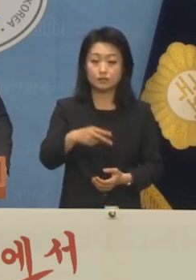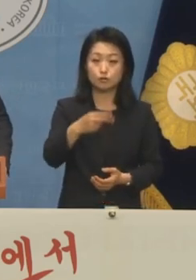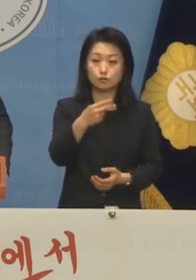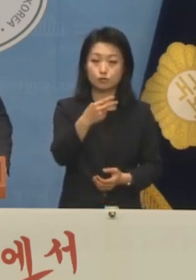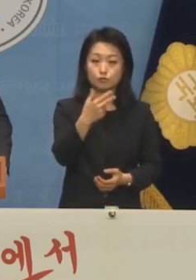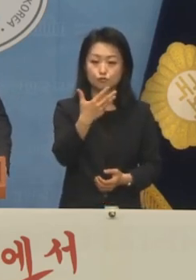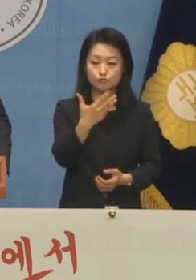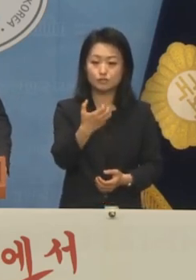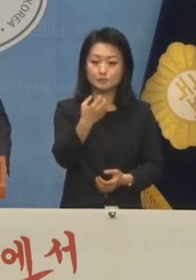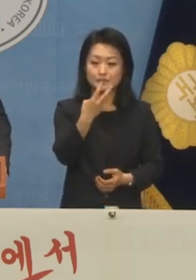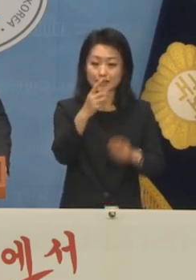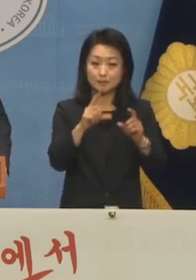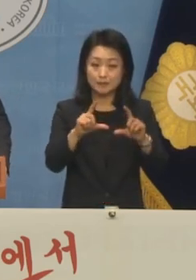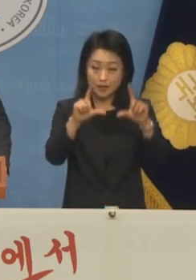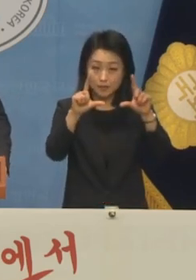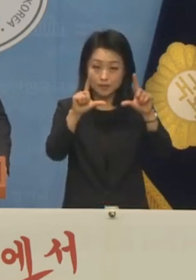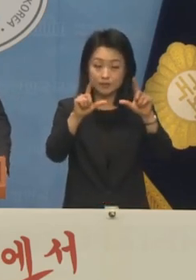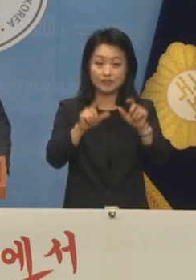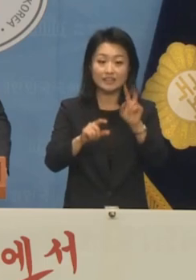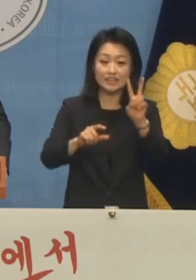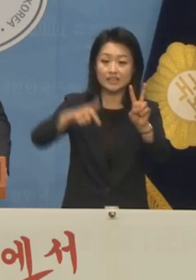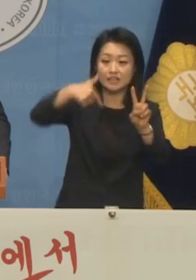2093년 무려 2경